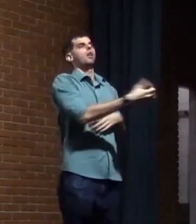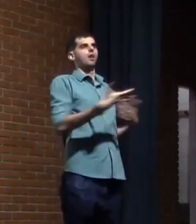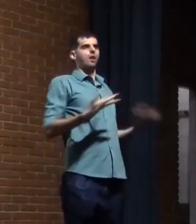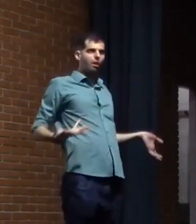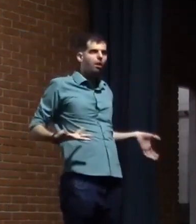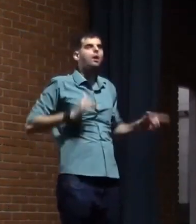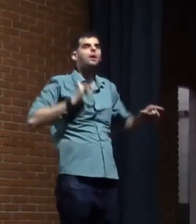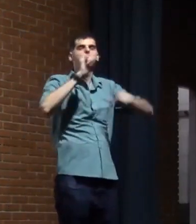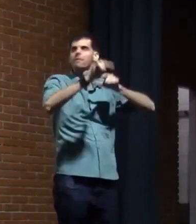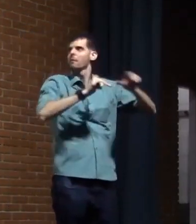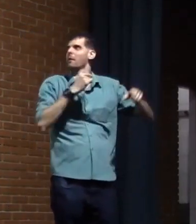oportunidade, né,